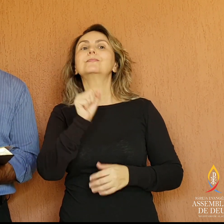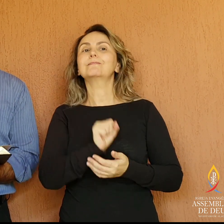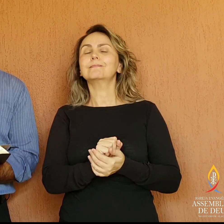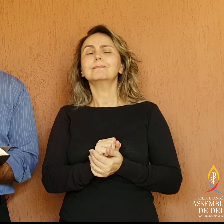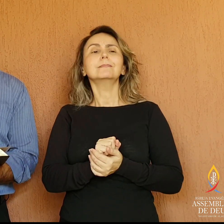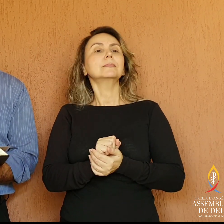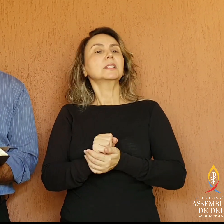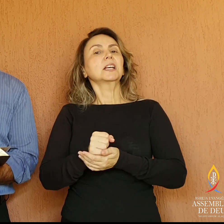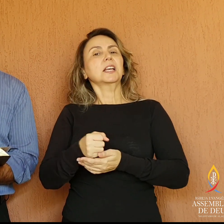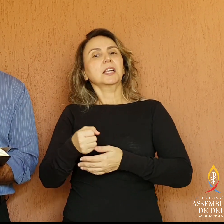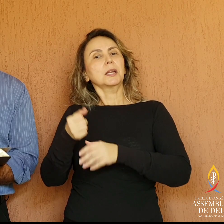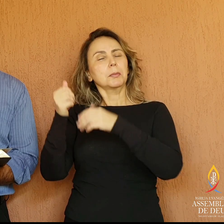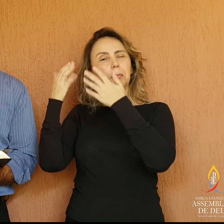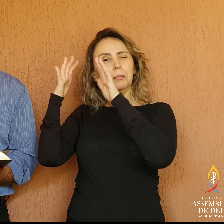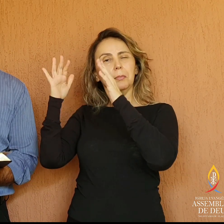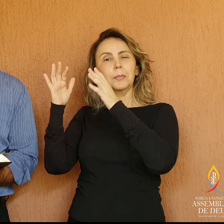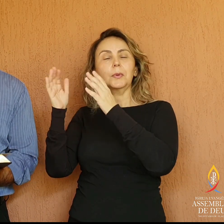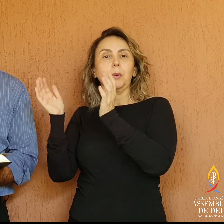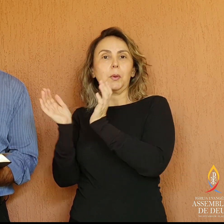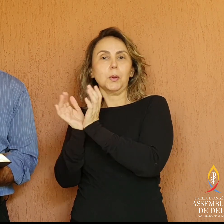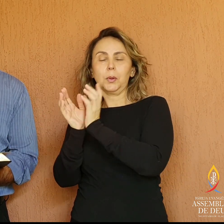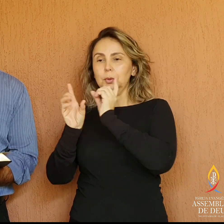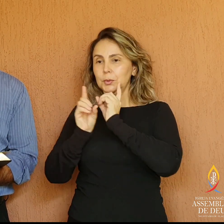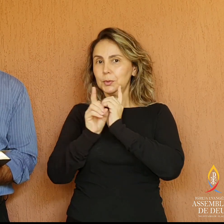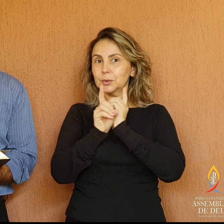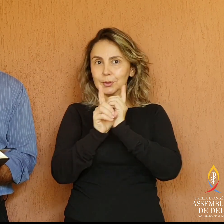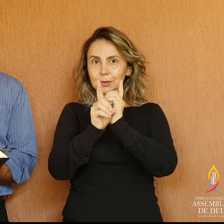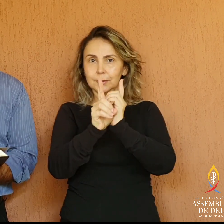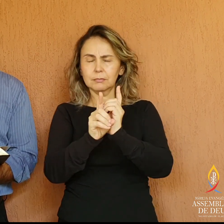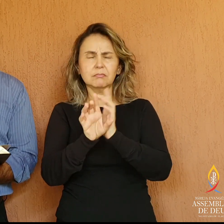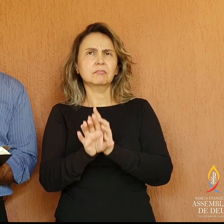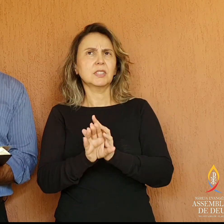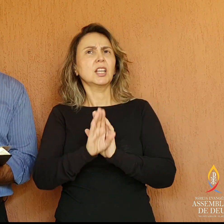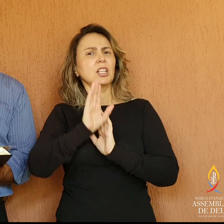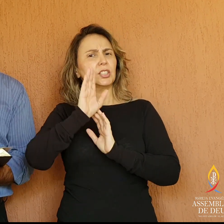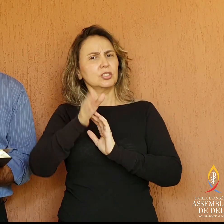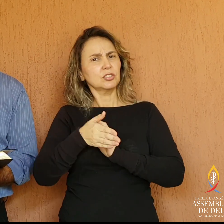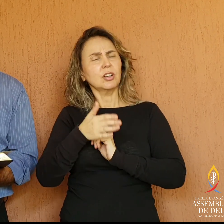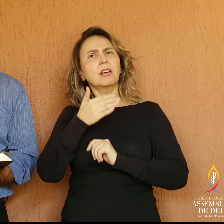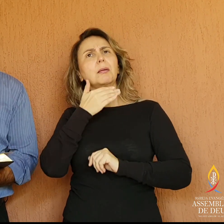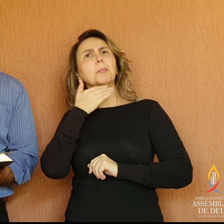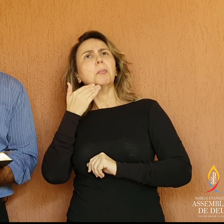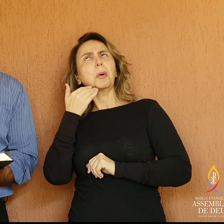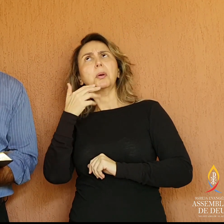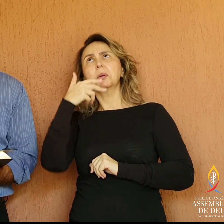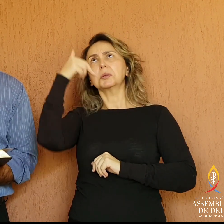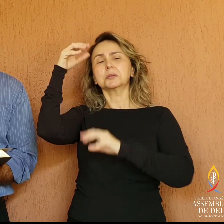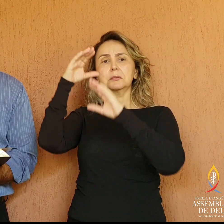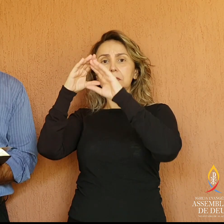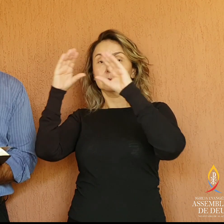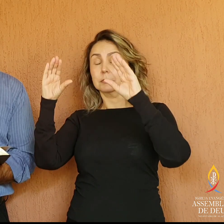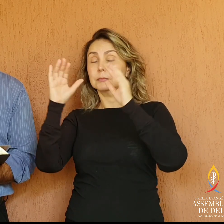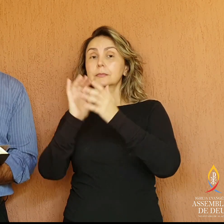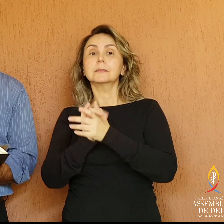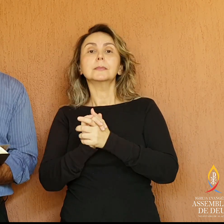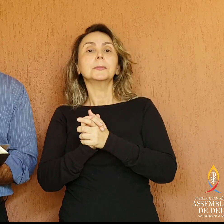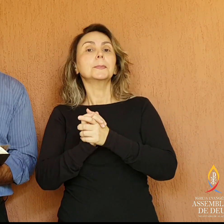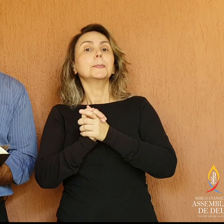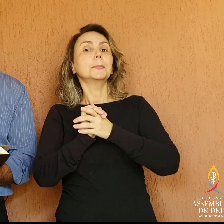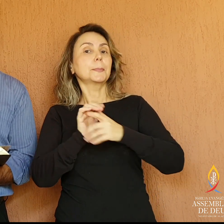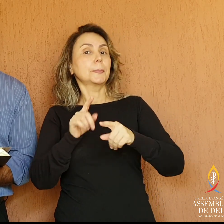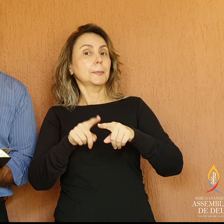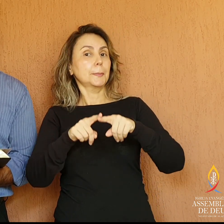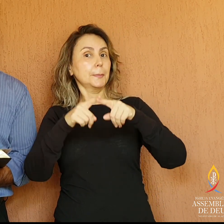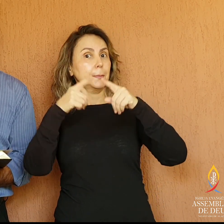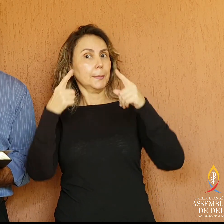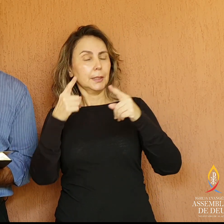discípulos. Eles não estavam presentes nessa época aí, já tinham partido para a glória, mas a